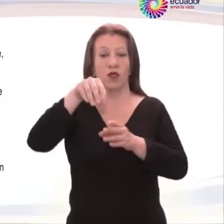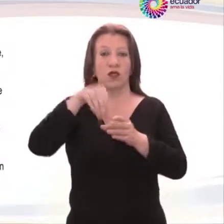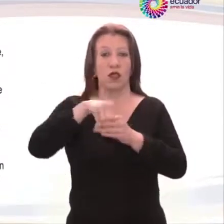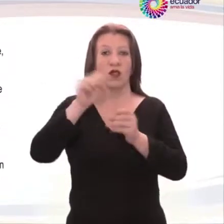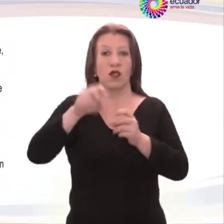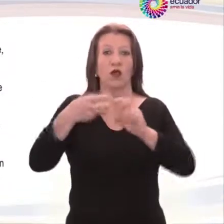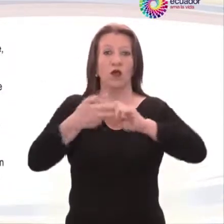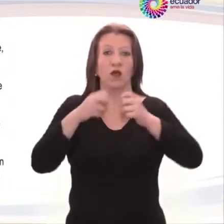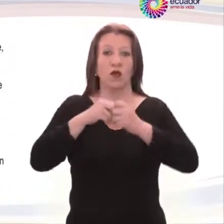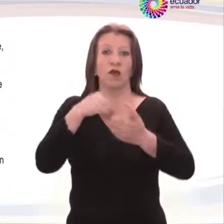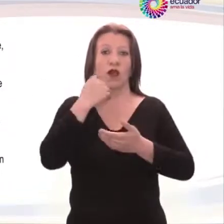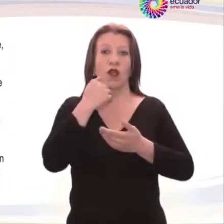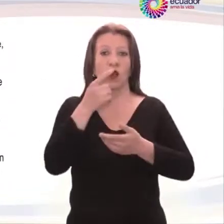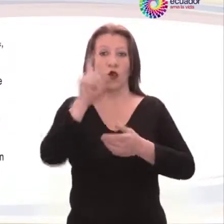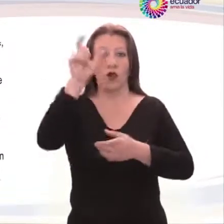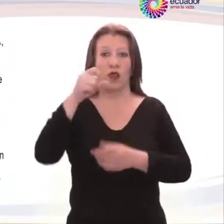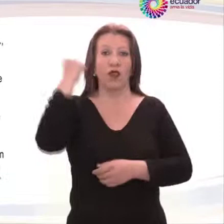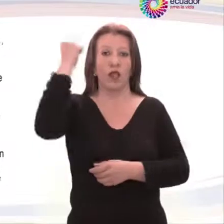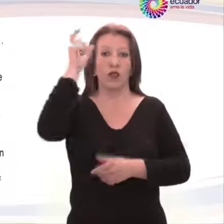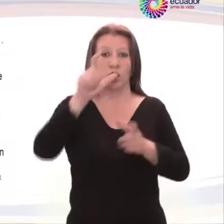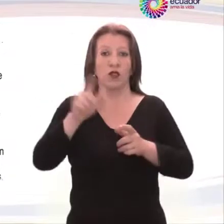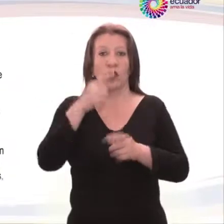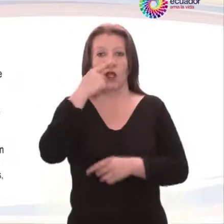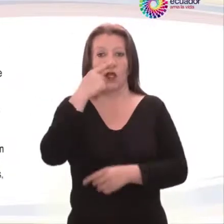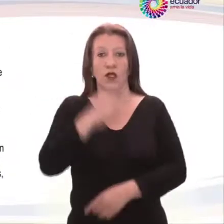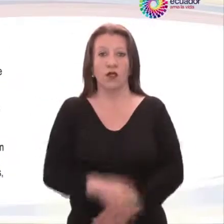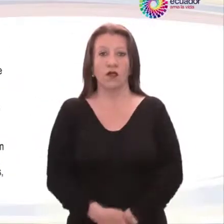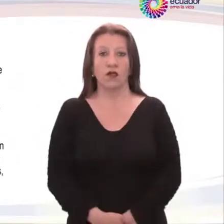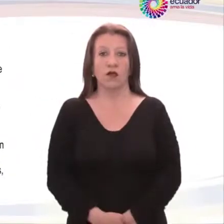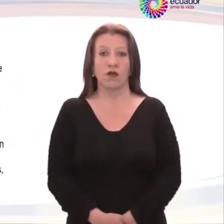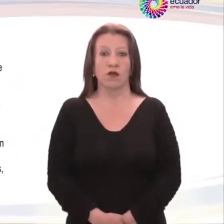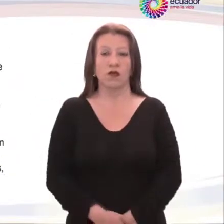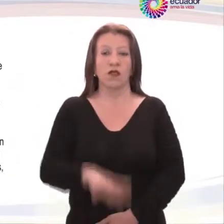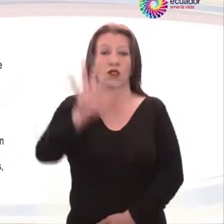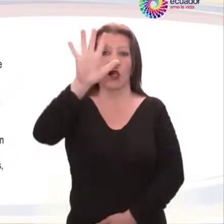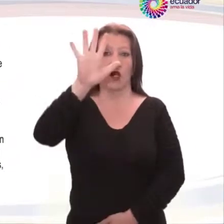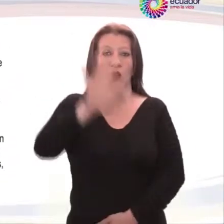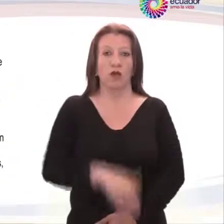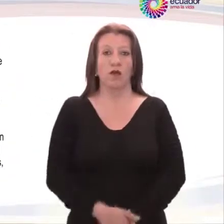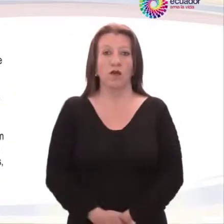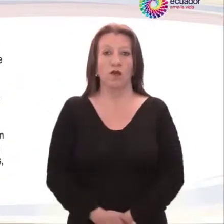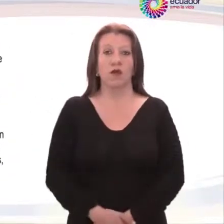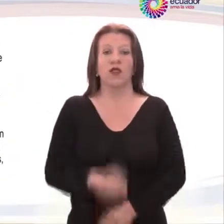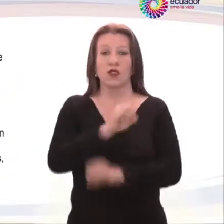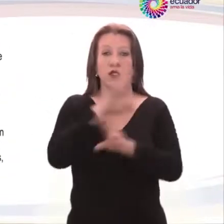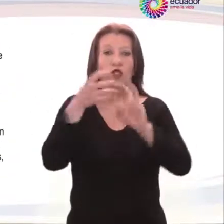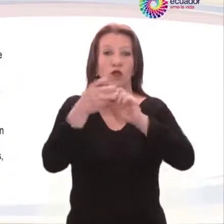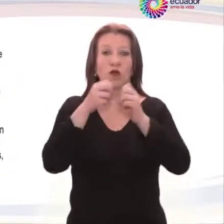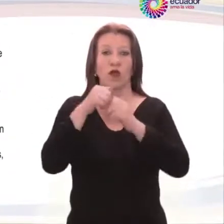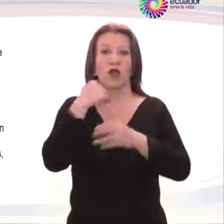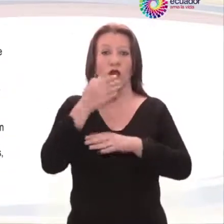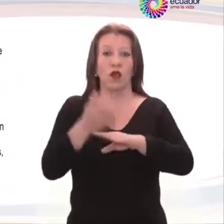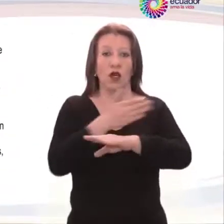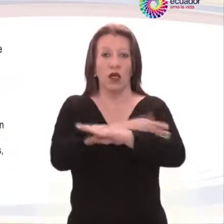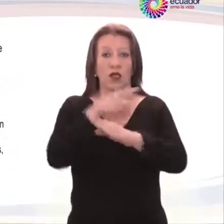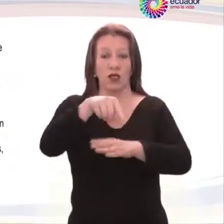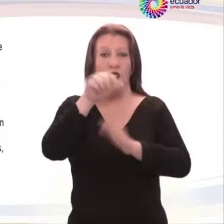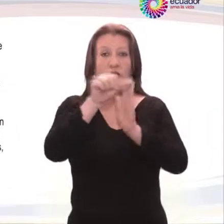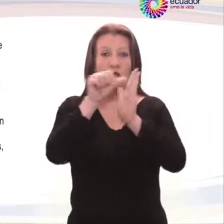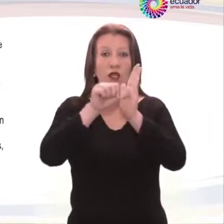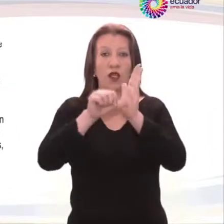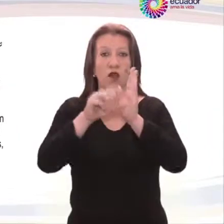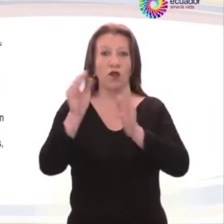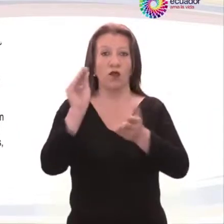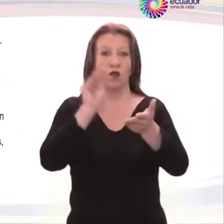afecten a los derechos e intereses de las personas 5 sin perjuicio de lo dispuesto en el presente artículo